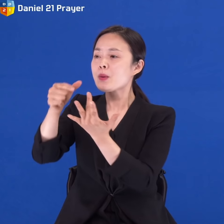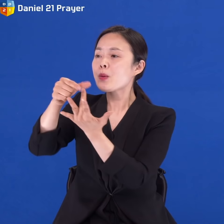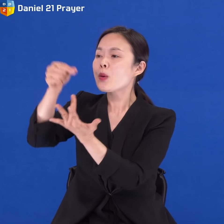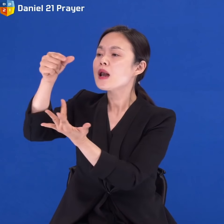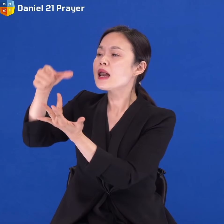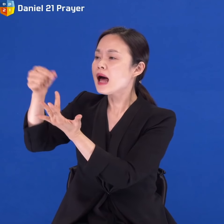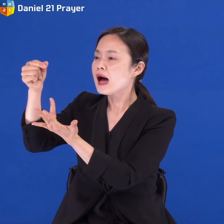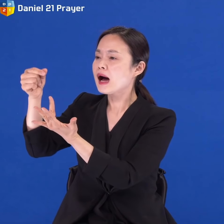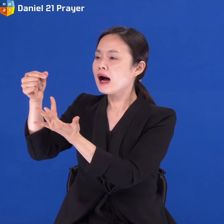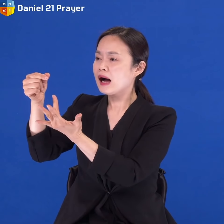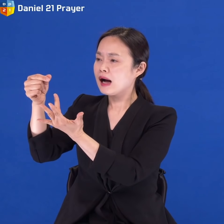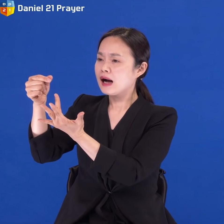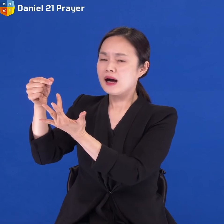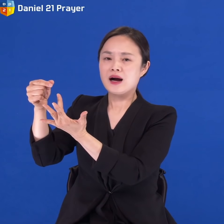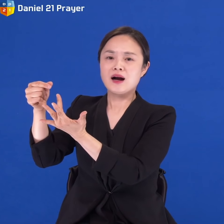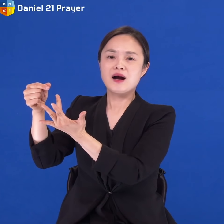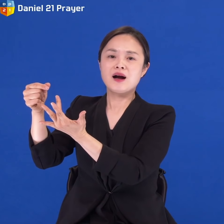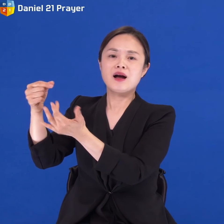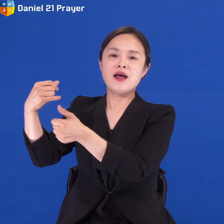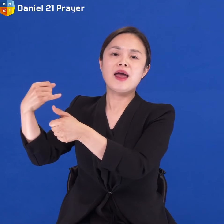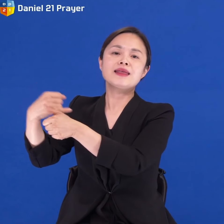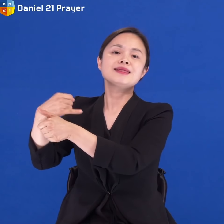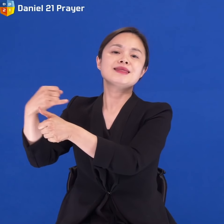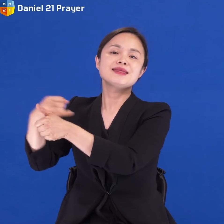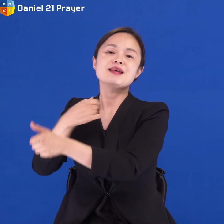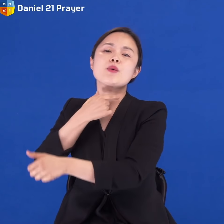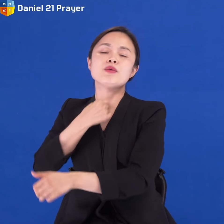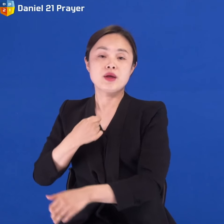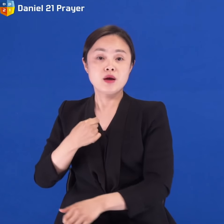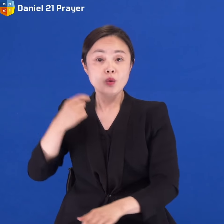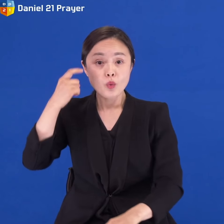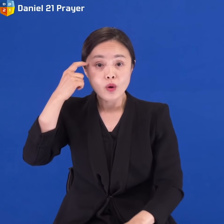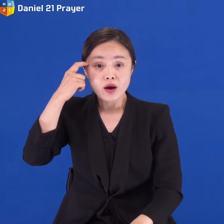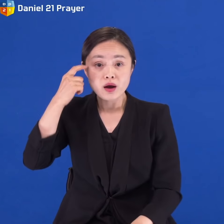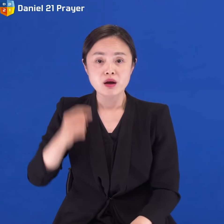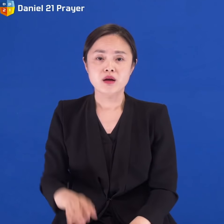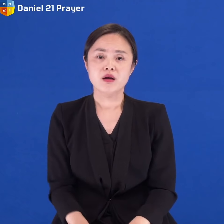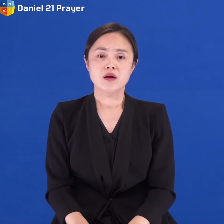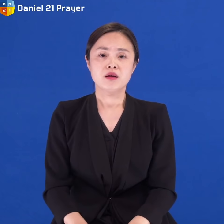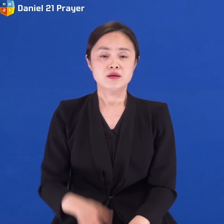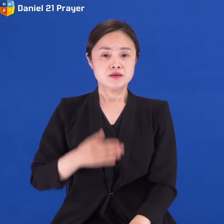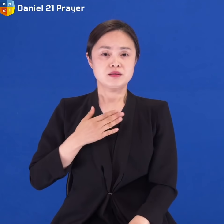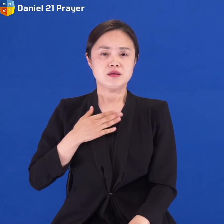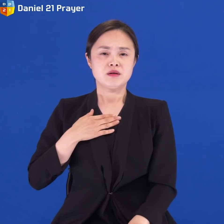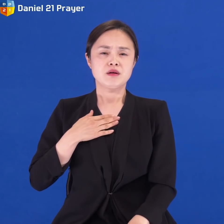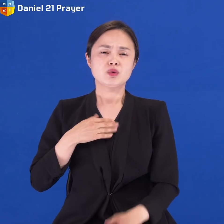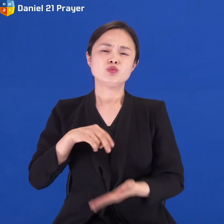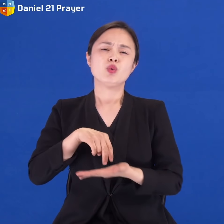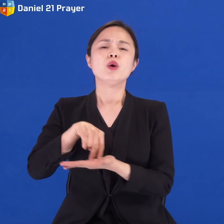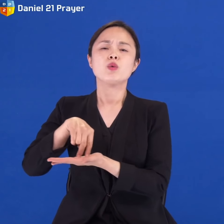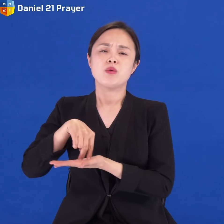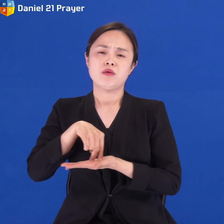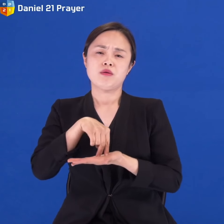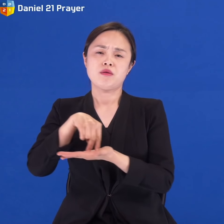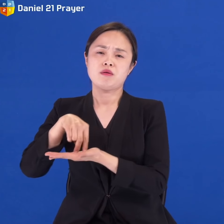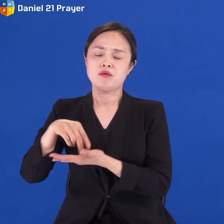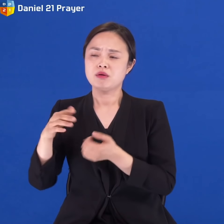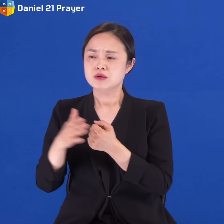알고 보니 제가 너무 외로워서 내 편을 만들려고 했던